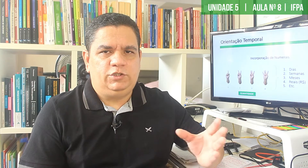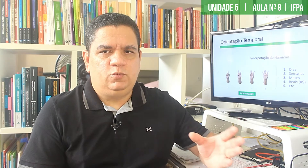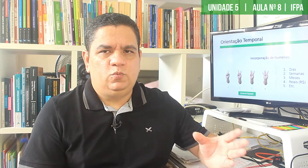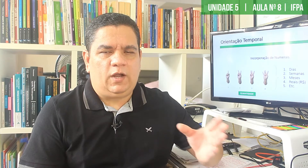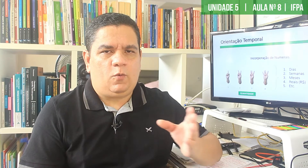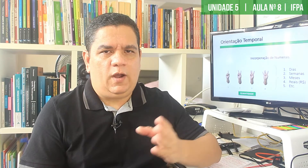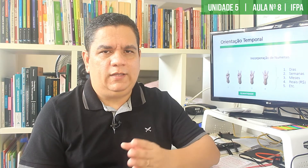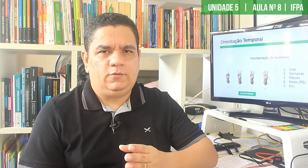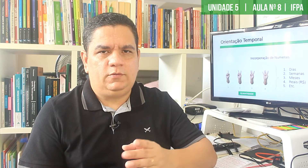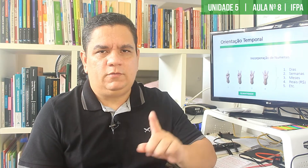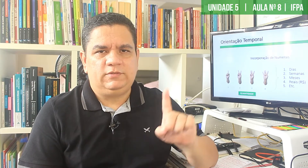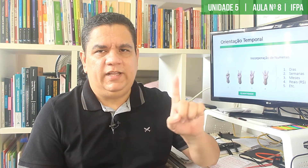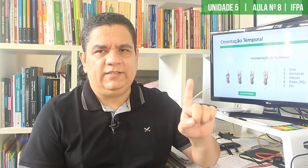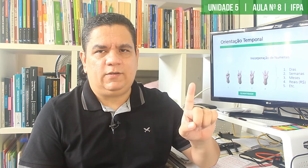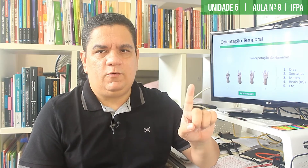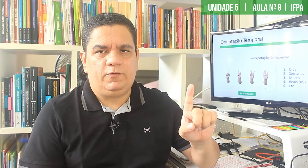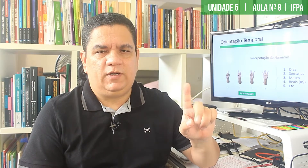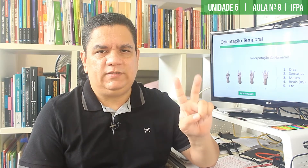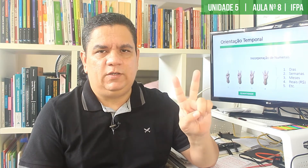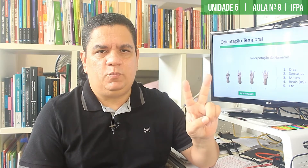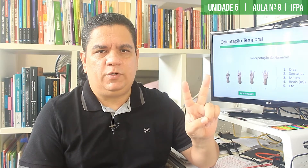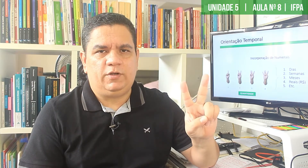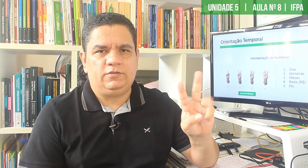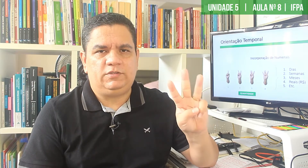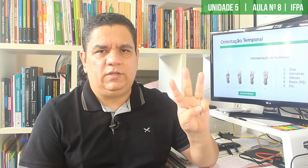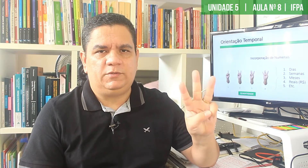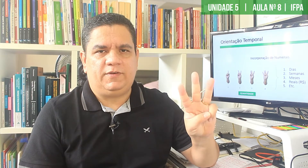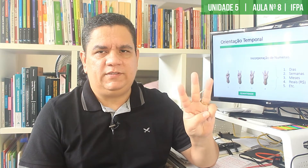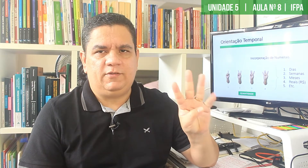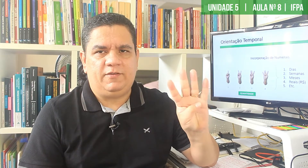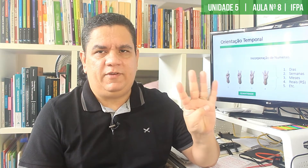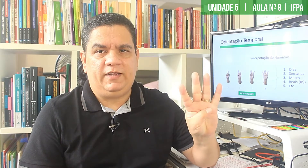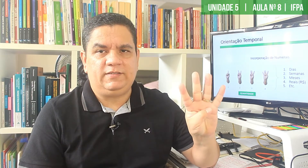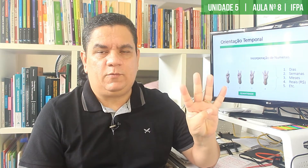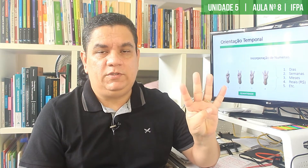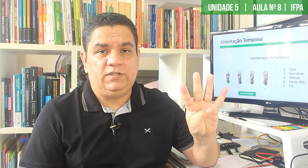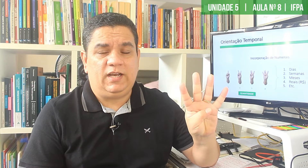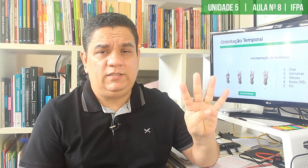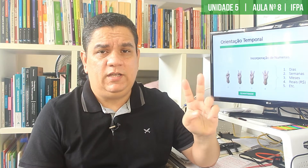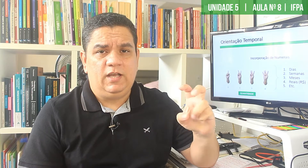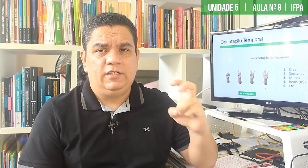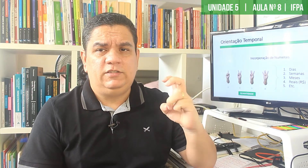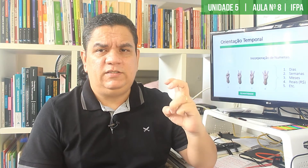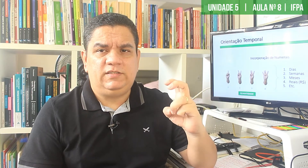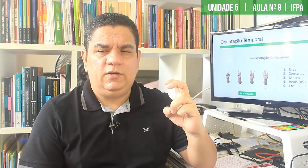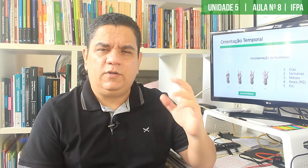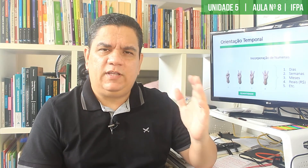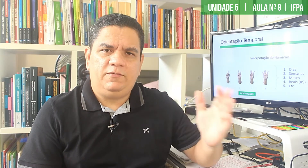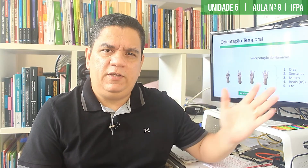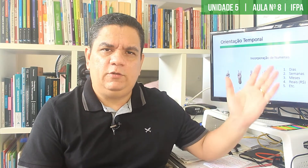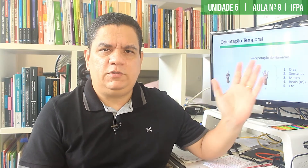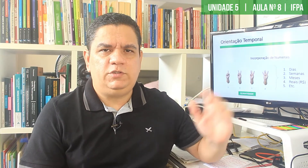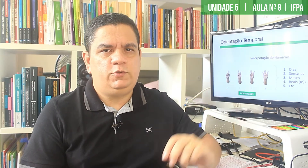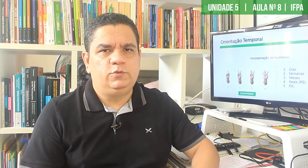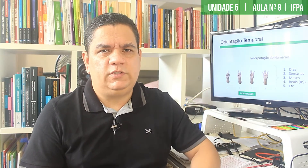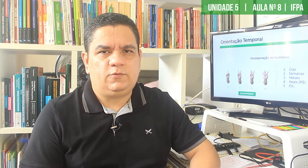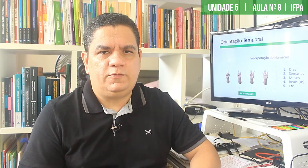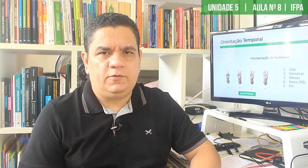1 a 4 nessa configuração, porque nós estamos fazendo referência à quantidade. De 5 até infinito, a gente usa as